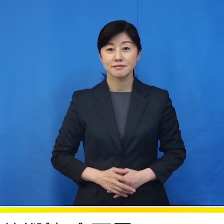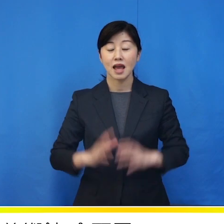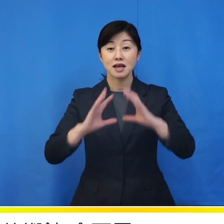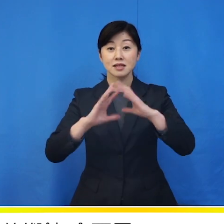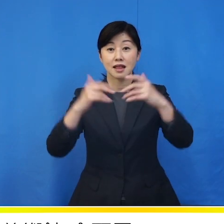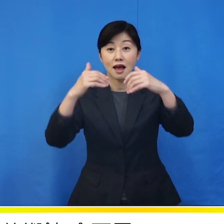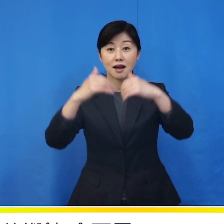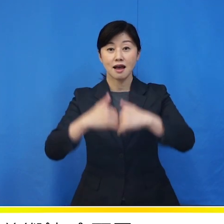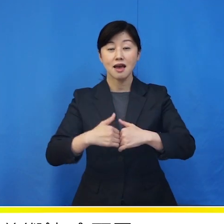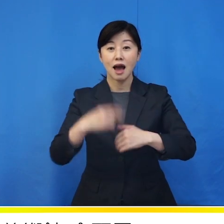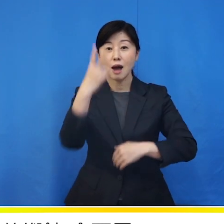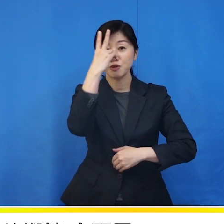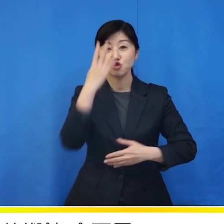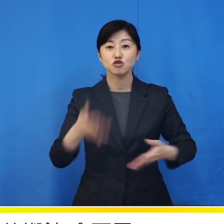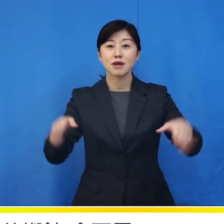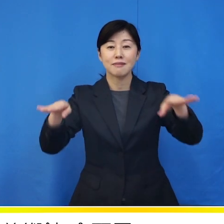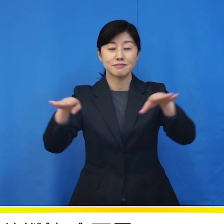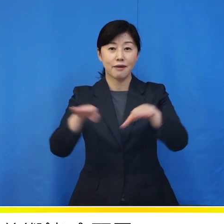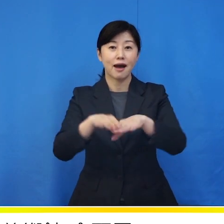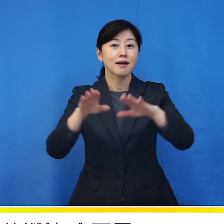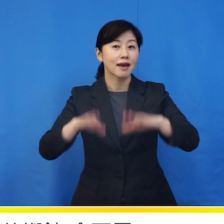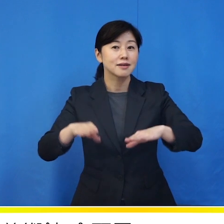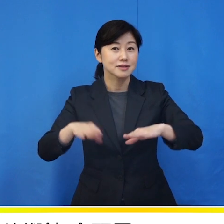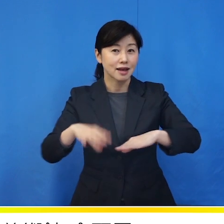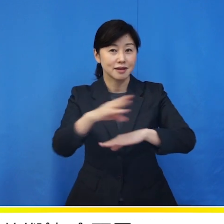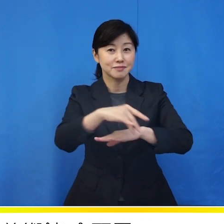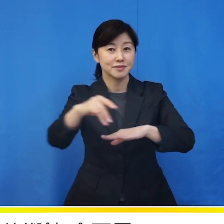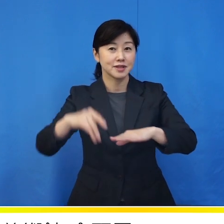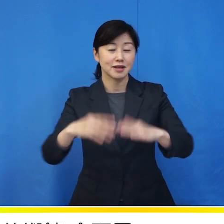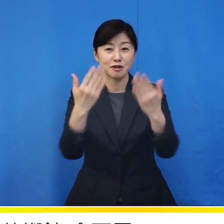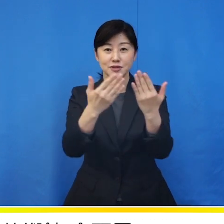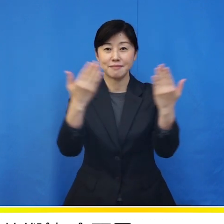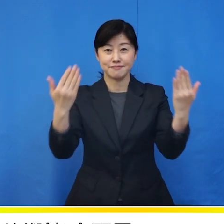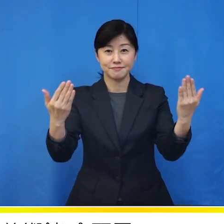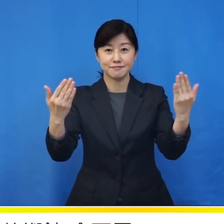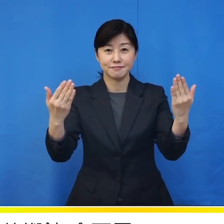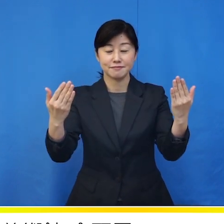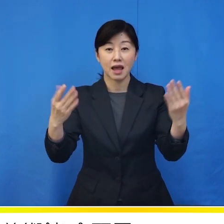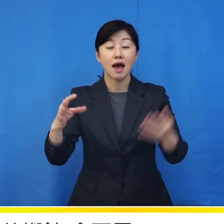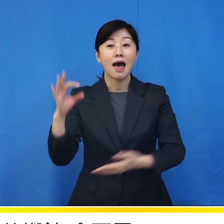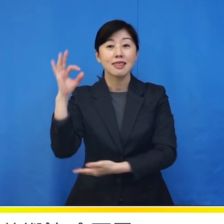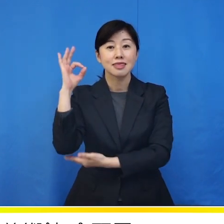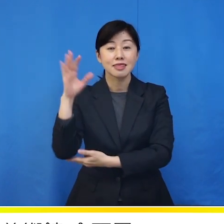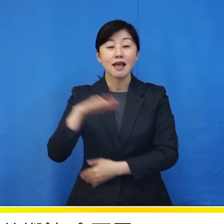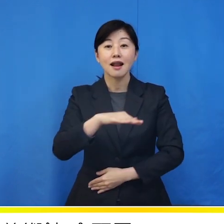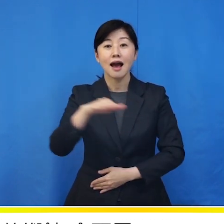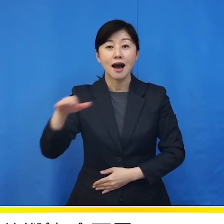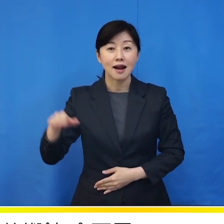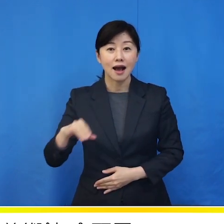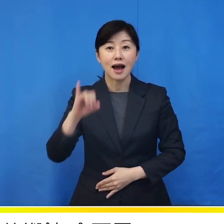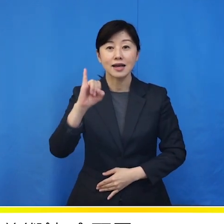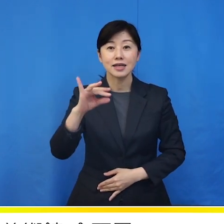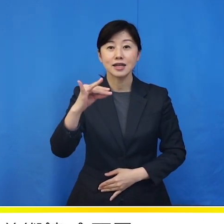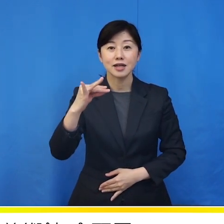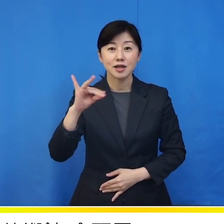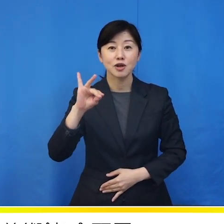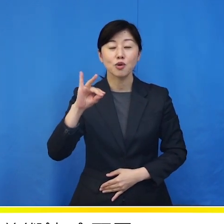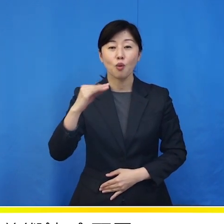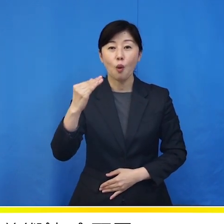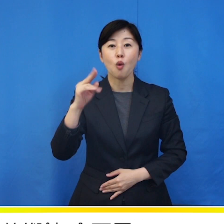世田谷美術館では現在企画展奈良原一高のスペイン